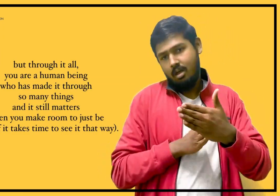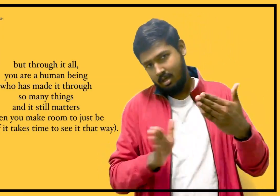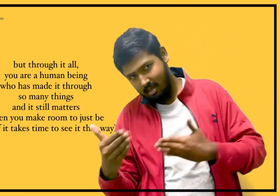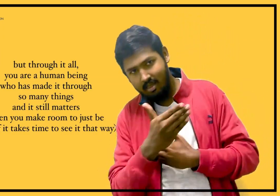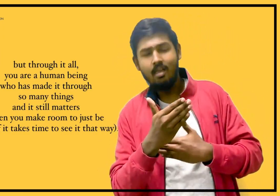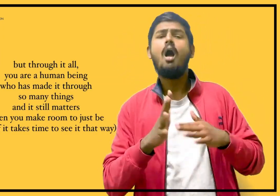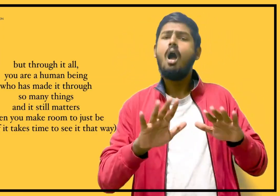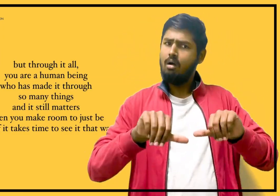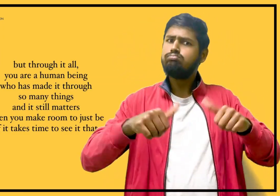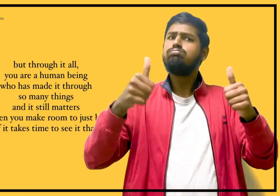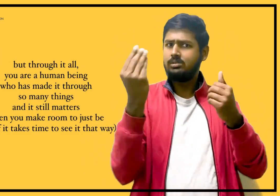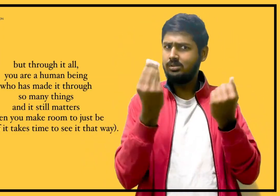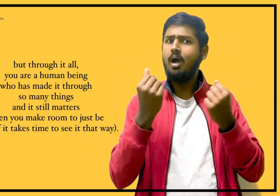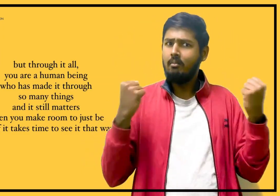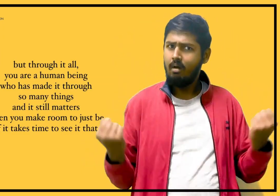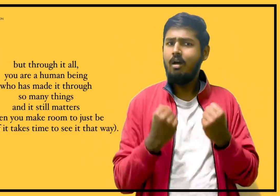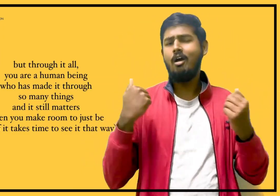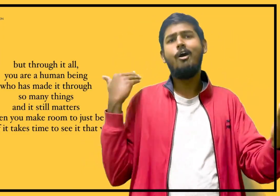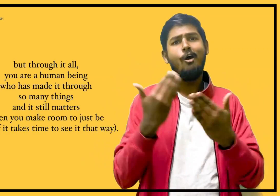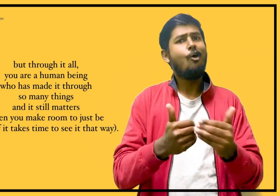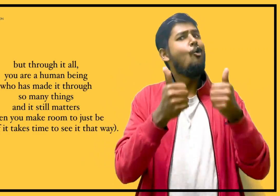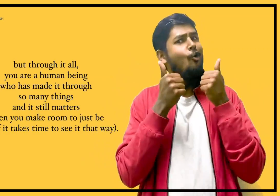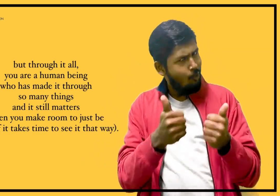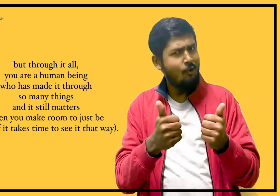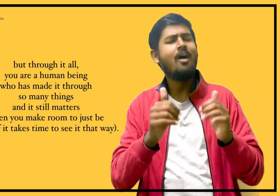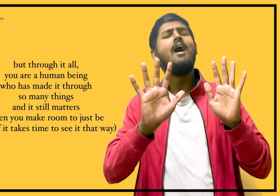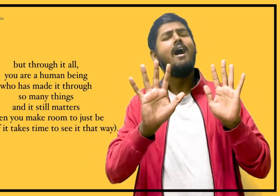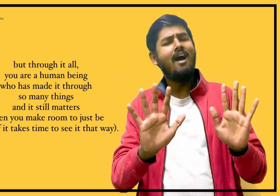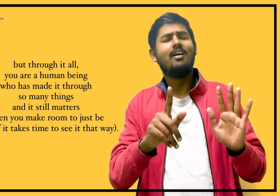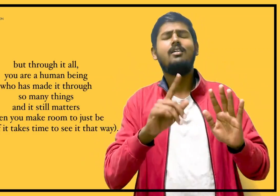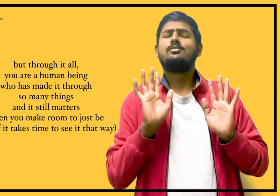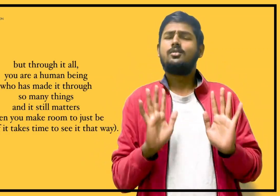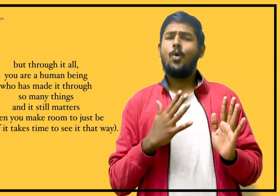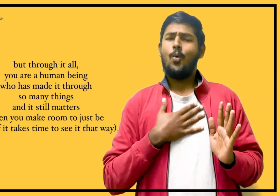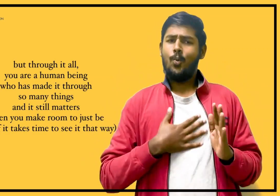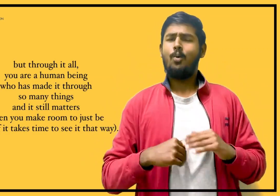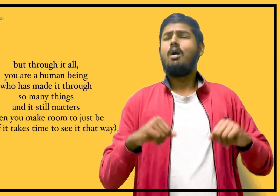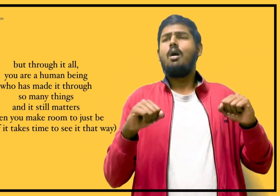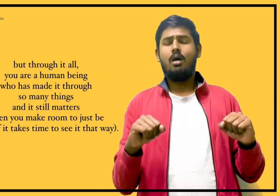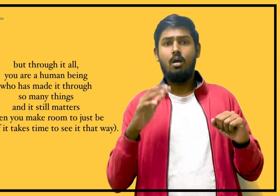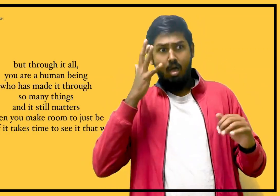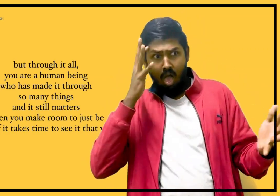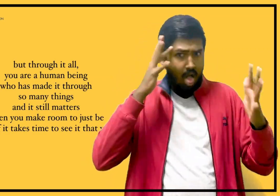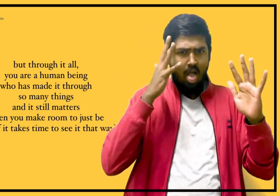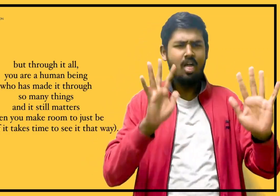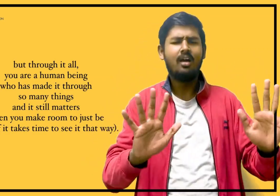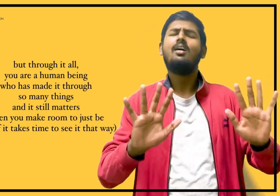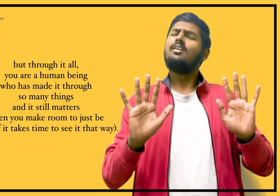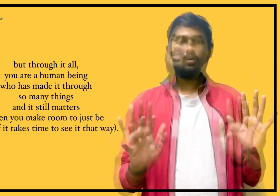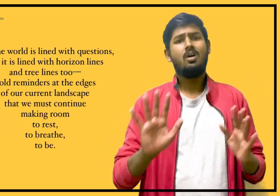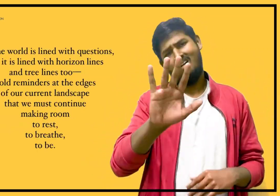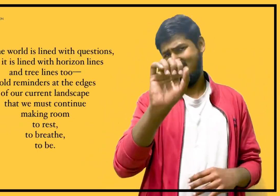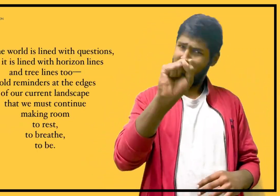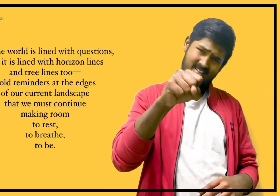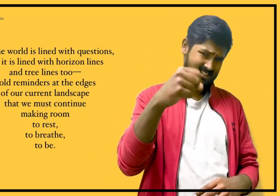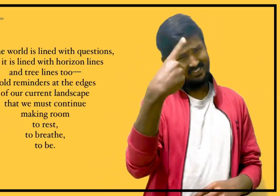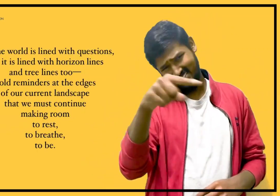मेहनत कर रहे हैं, कुछ बाधाएं भी आ रही हैं, बाधाओं से लड़कर आप उन चीज़ों को पा भी रहे हैं, सफलता भी पा रहे